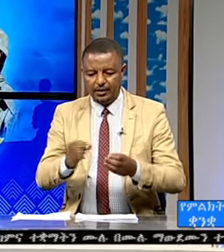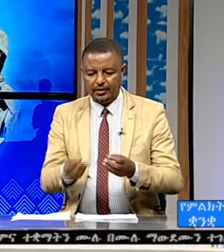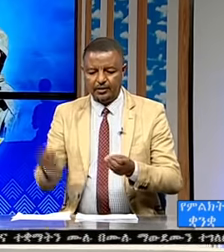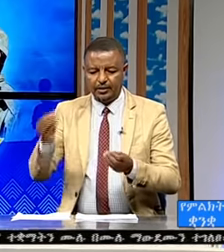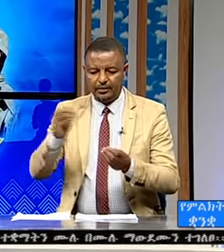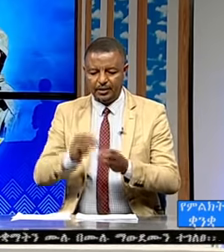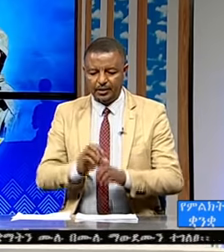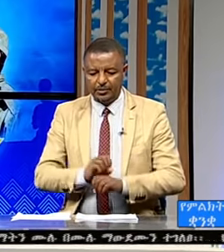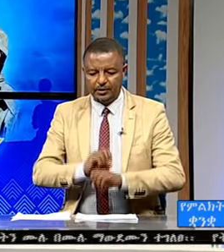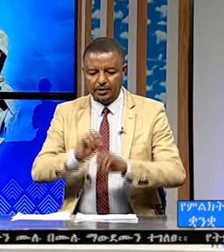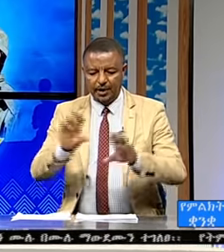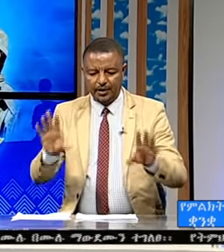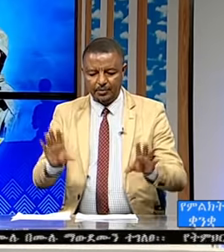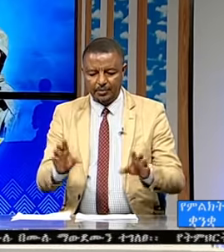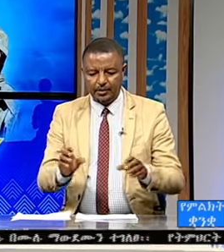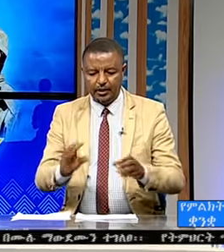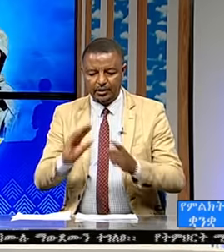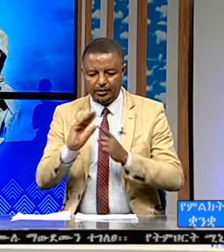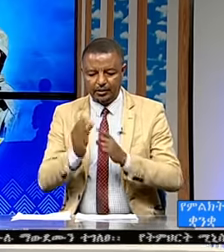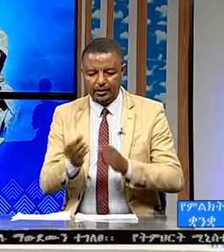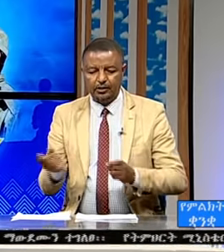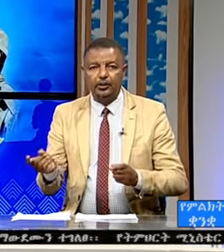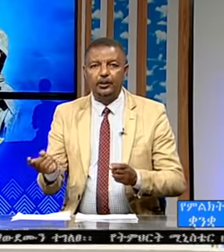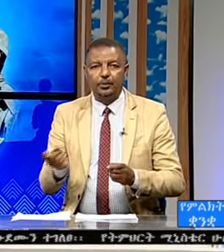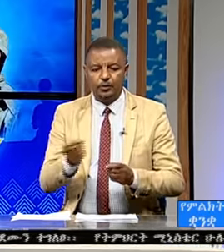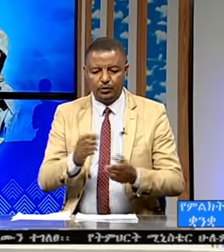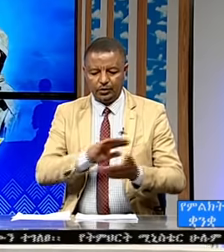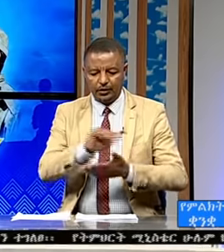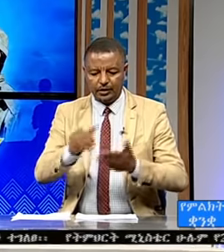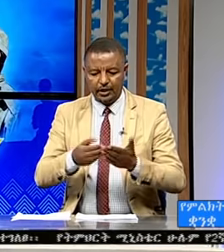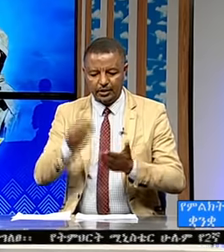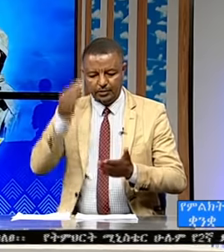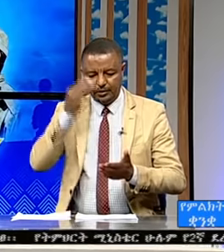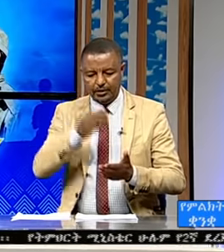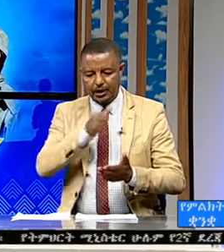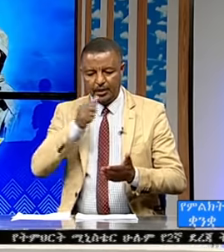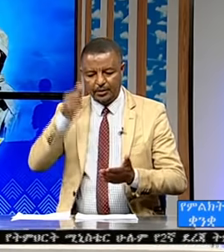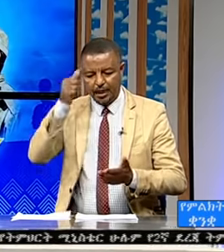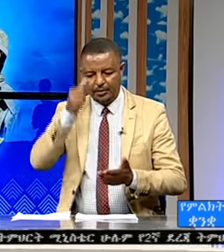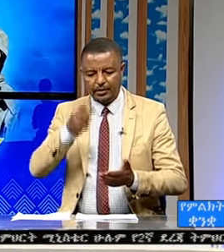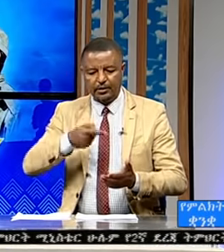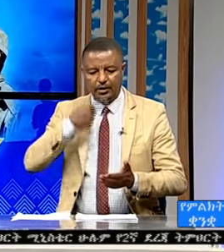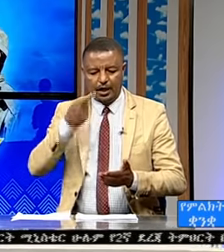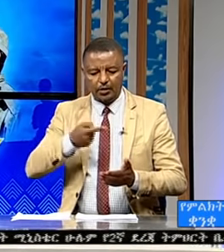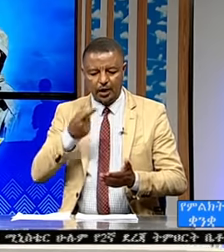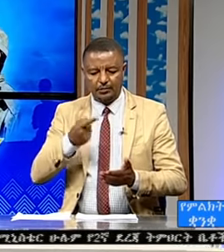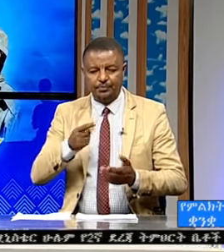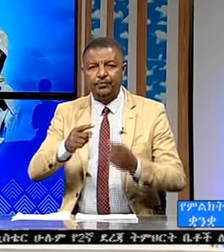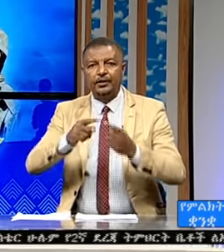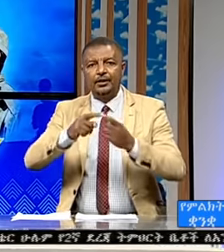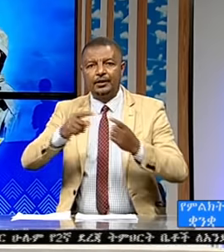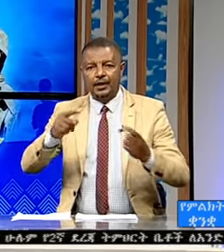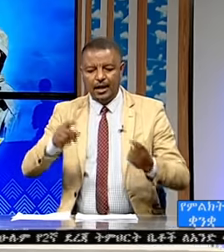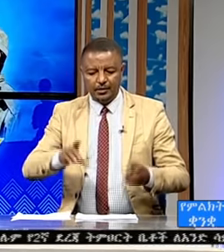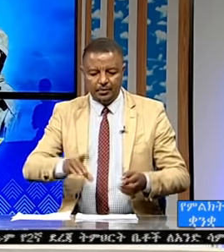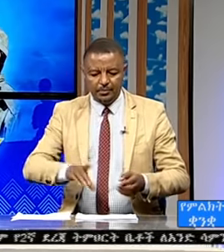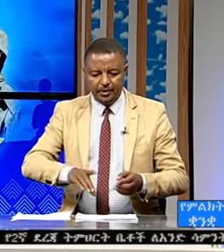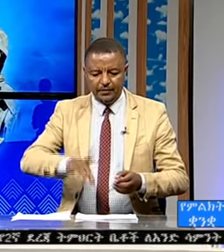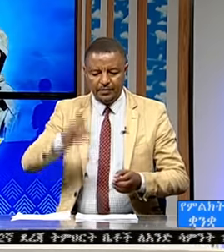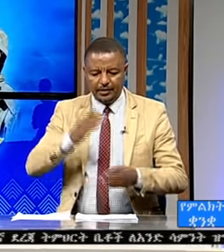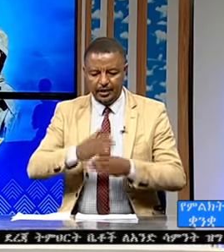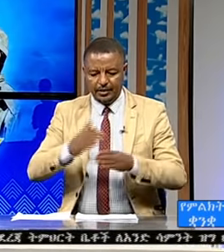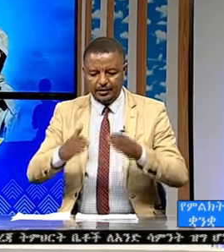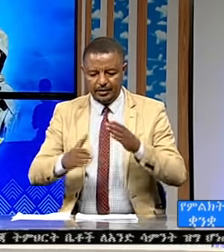አሸናፊነት ታሪክ ይበልጥ የሚንጸባረቅበት ክስተት እንደሚሆን ጠቅላይ ሚኒስትር አብይ አህመድ ተናግረዋል።